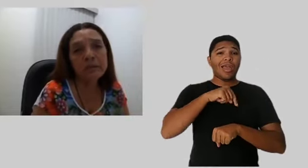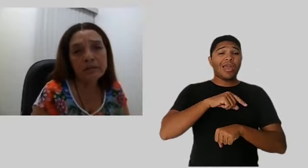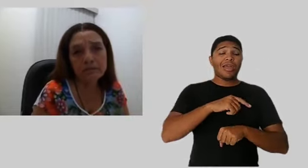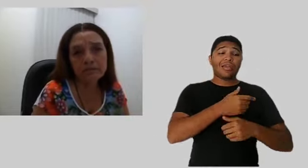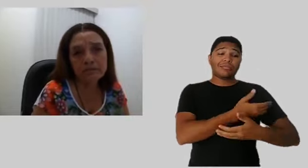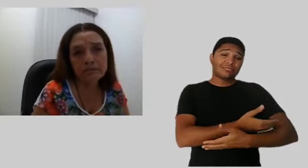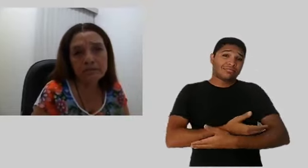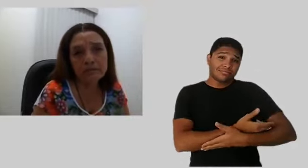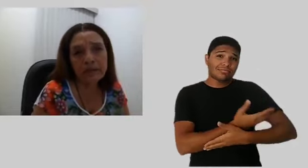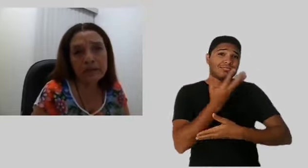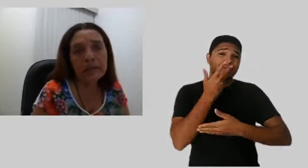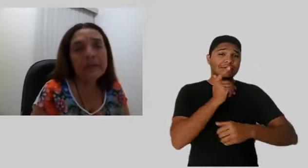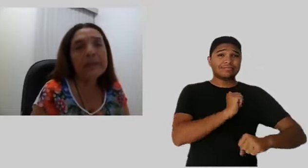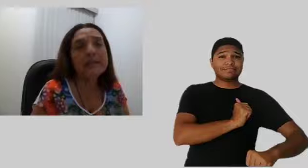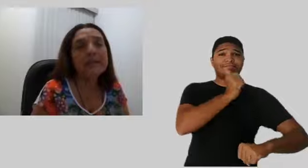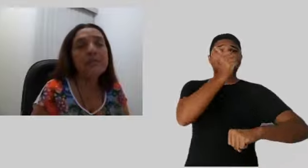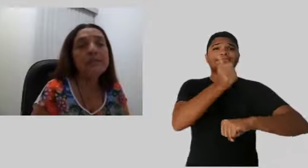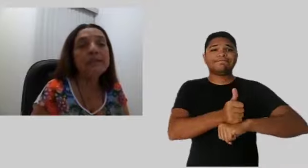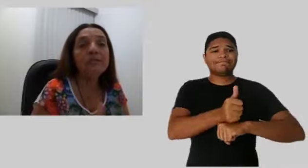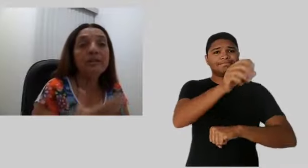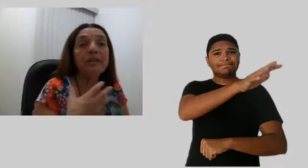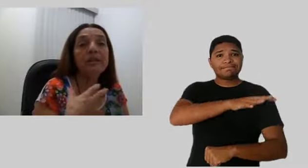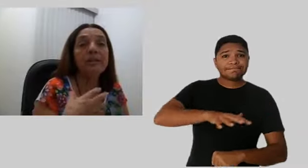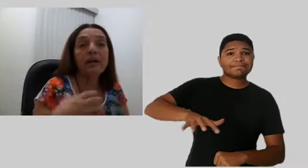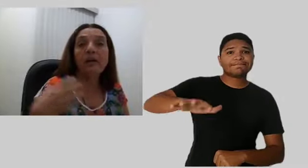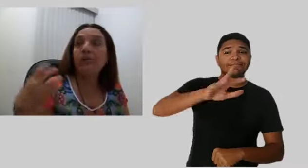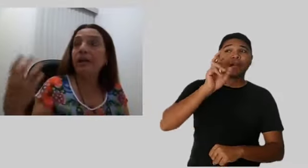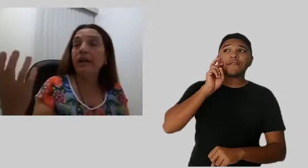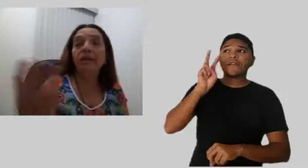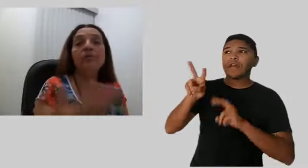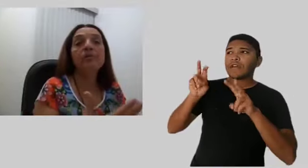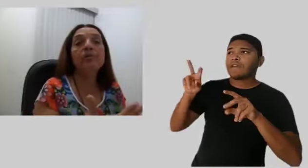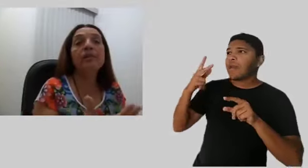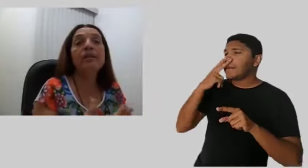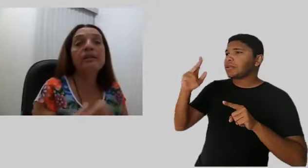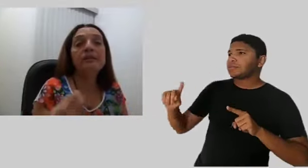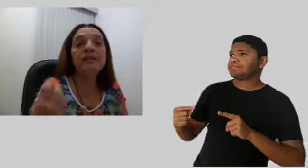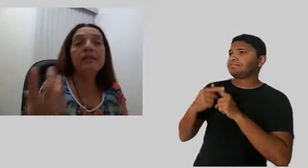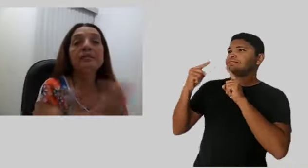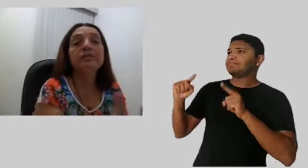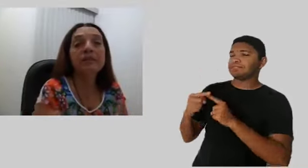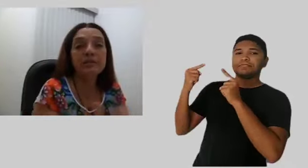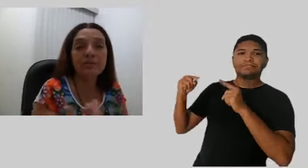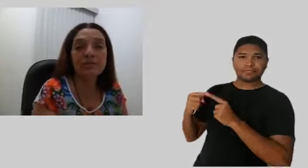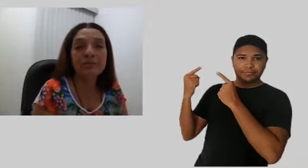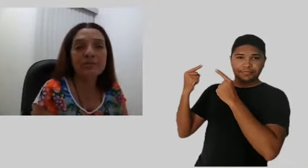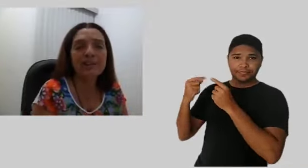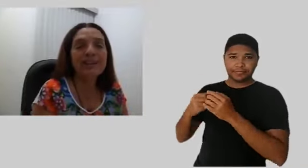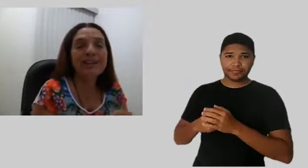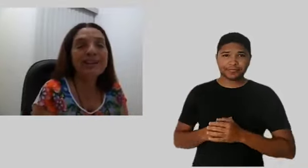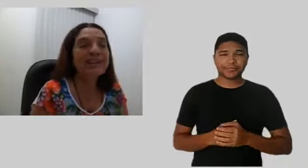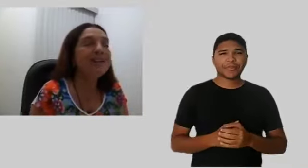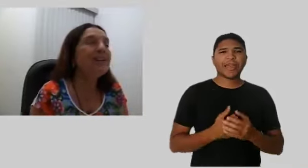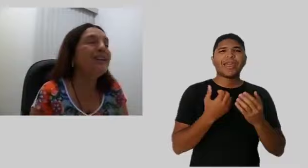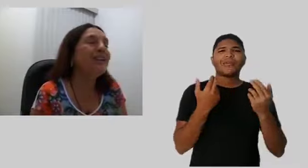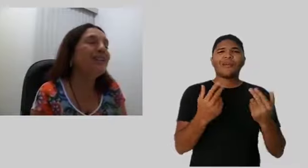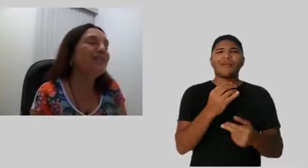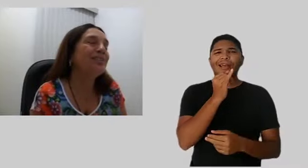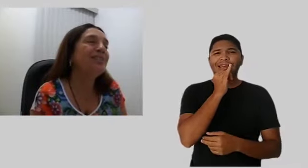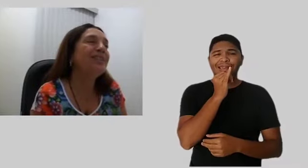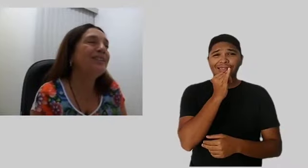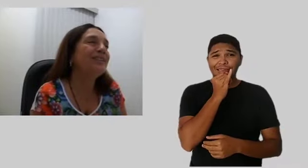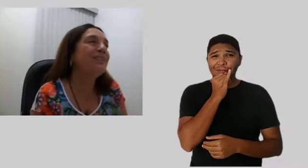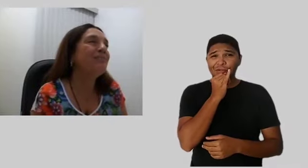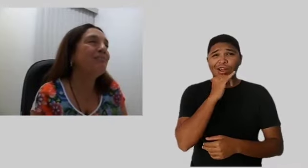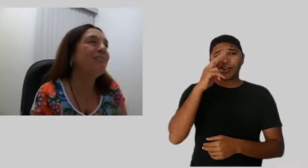com o ser humano, né, dessa compreensão de que ao olhar em volta ele se identifica com o ser humano. Tem até